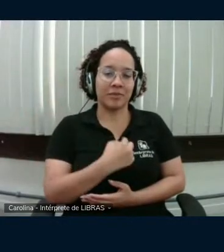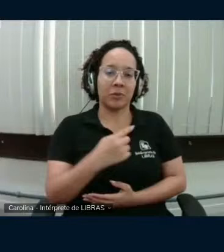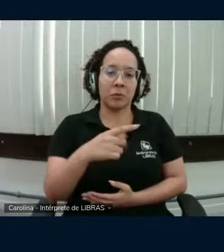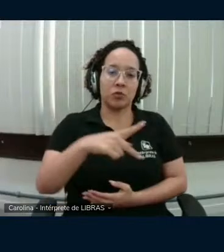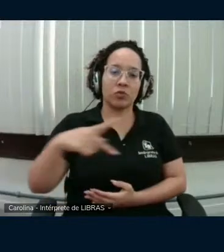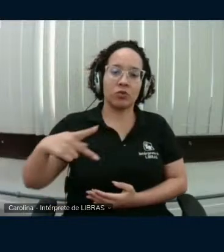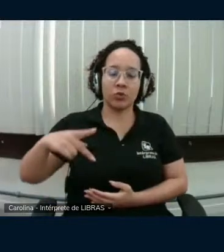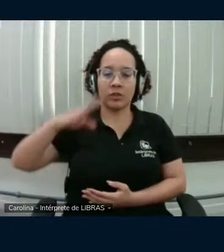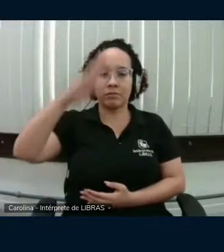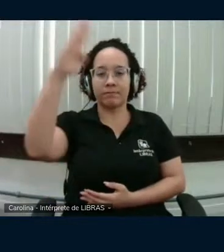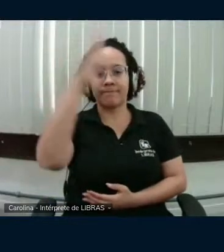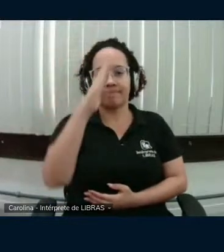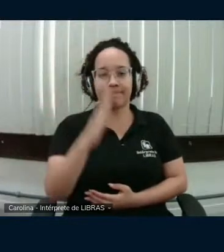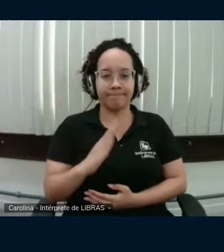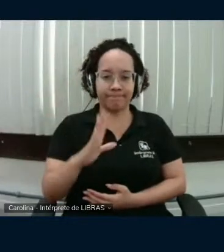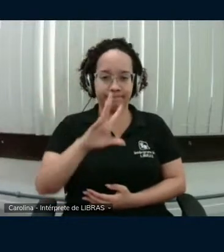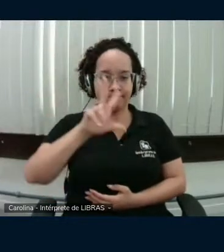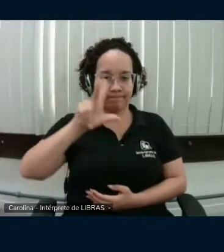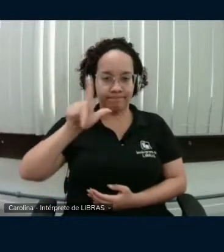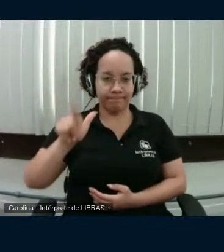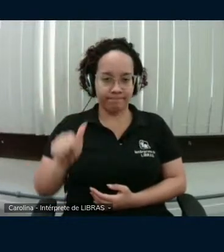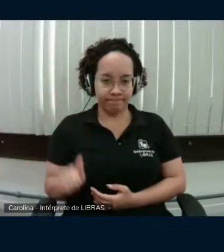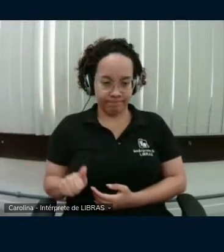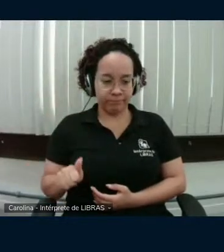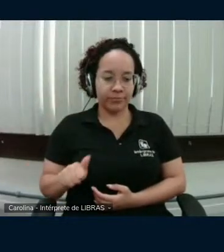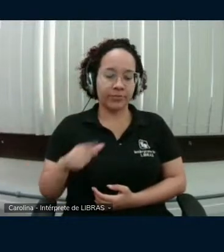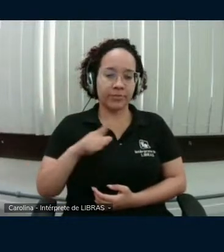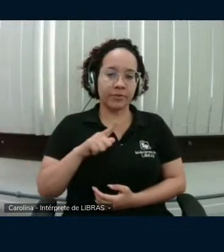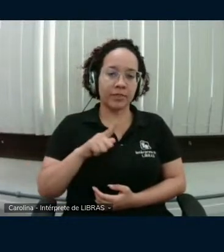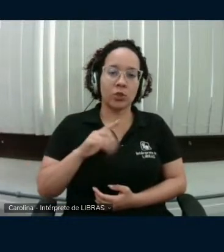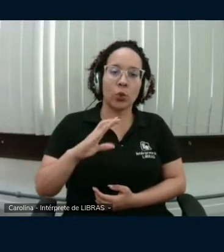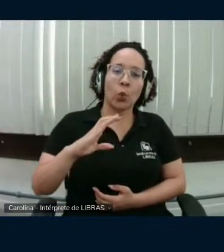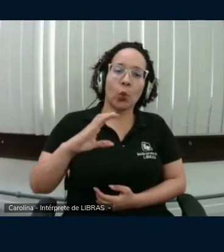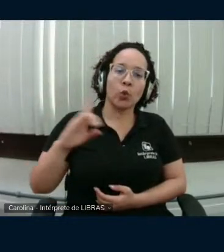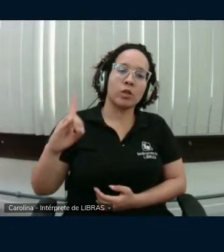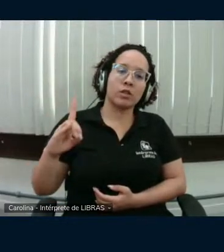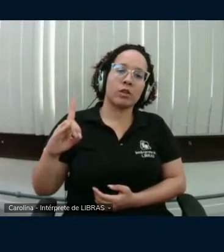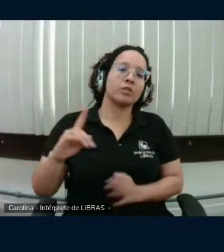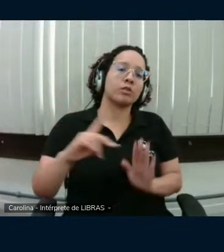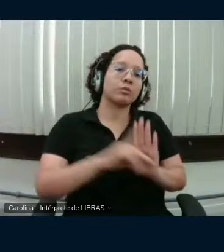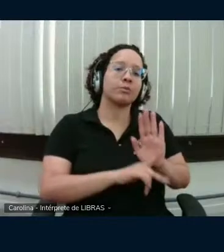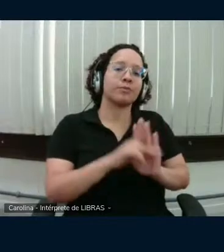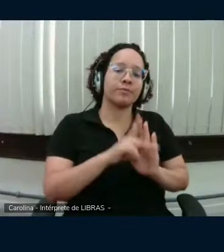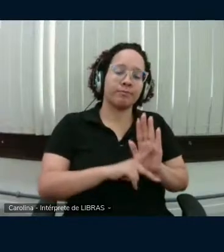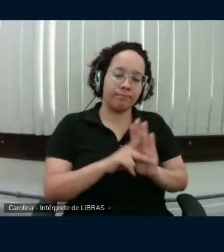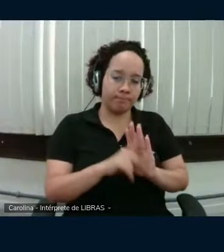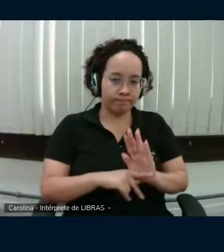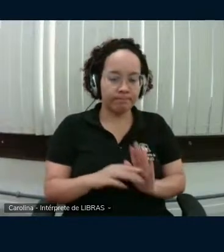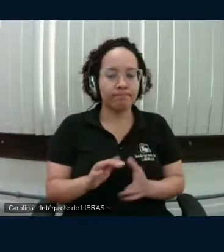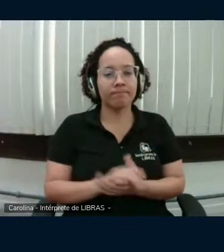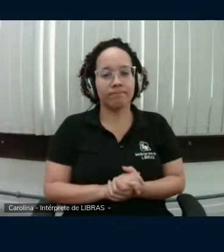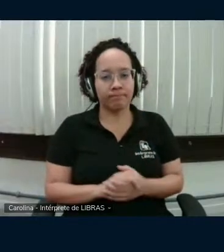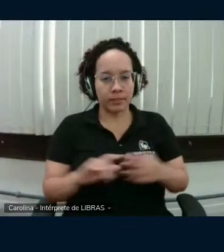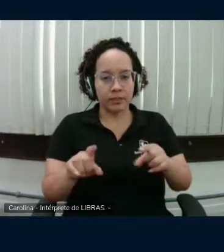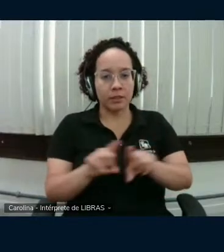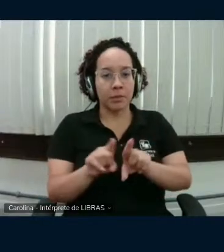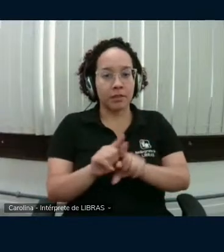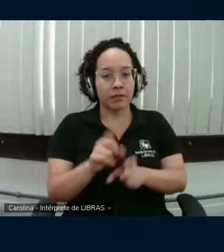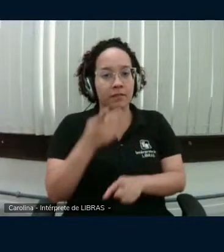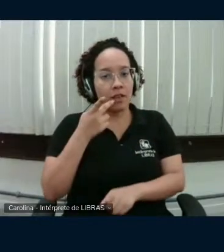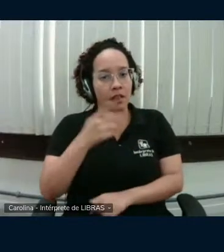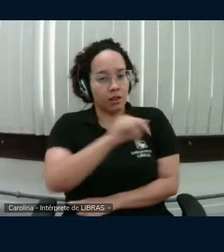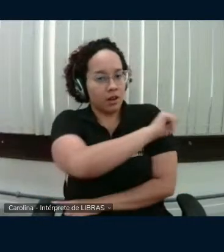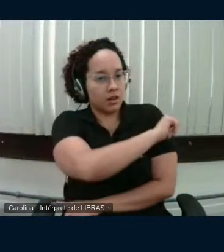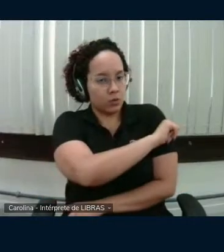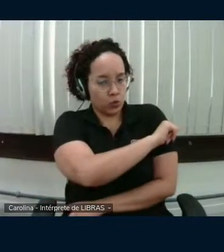PROFEPT, que estamos envolvidos com a coordenação do programa, né? E dizendo também aos estudantes que